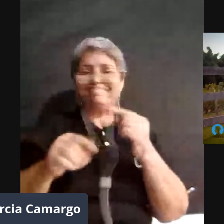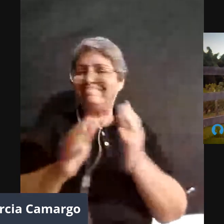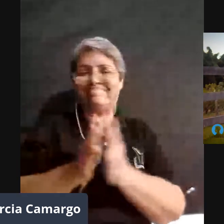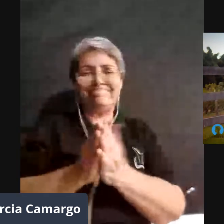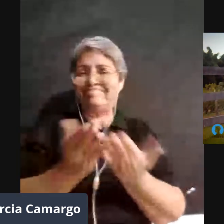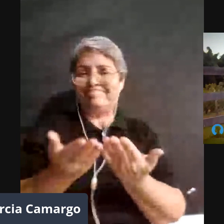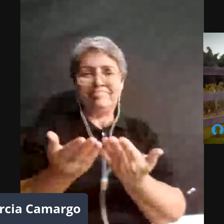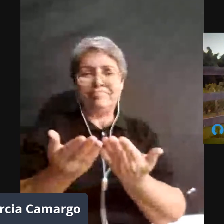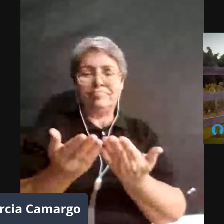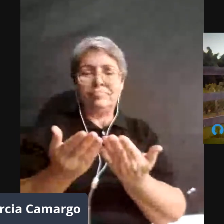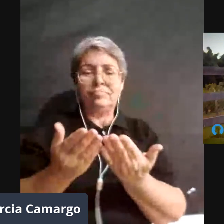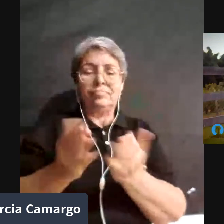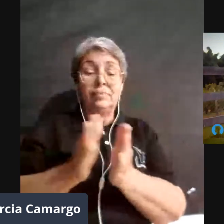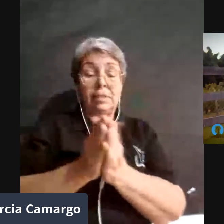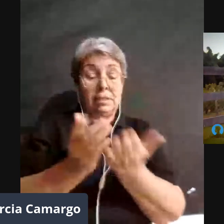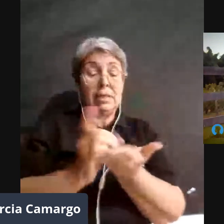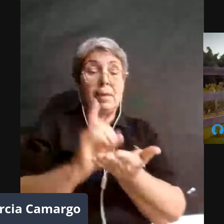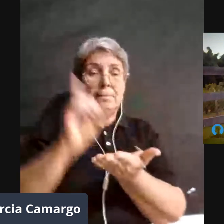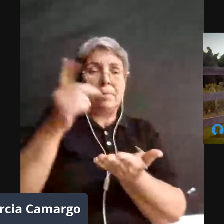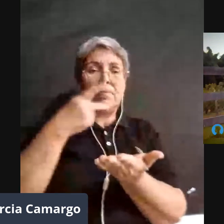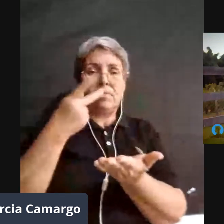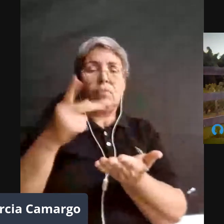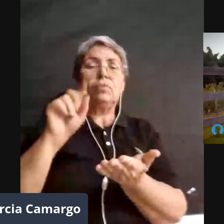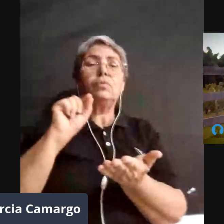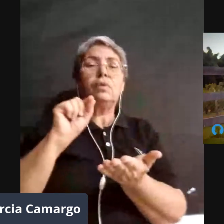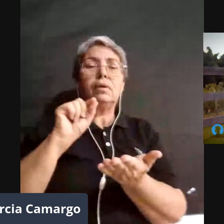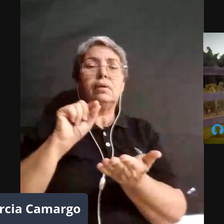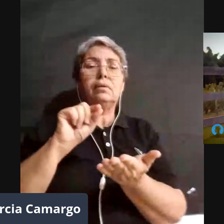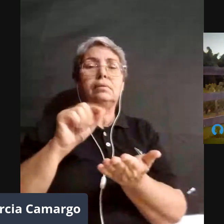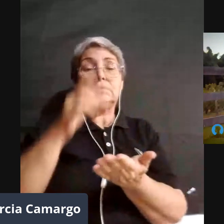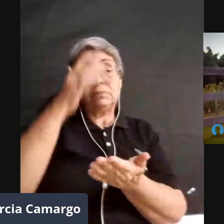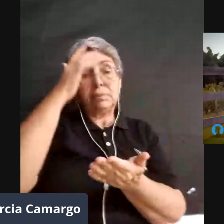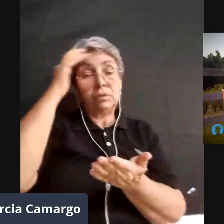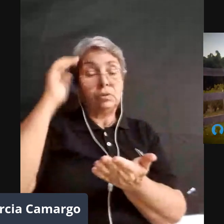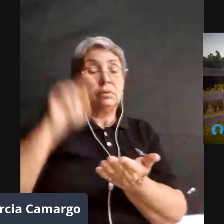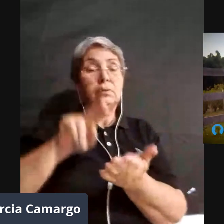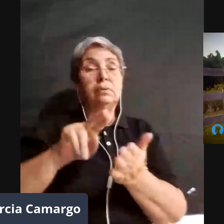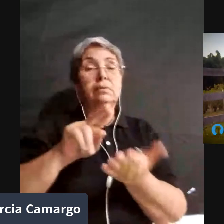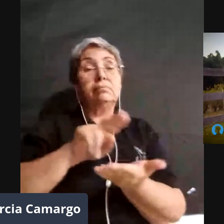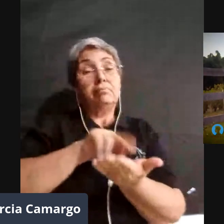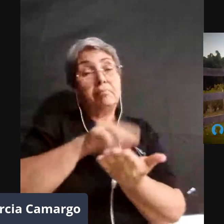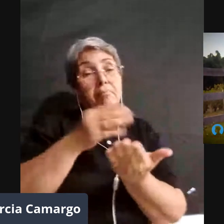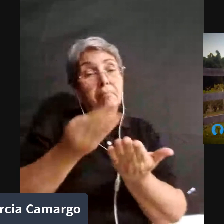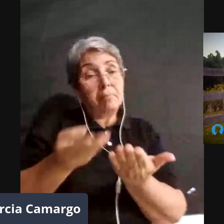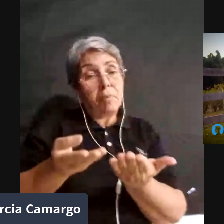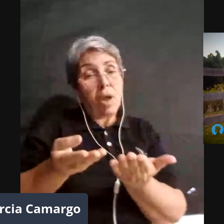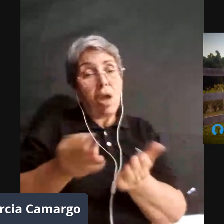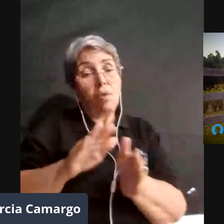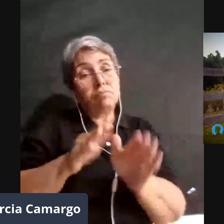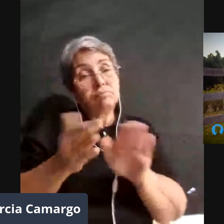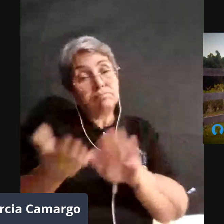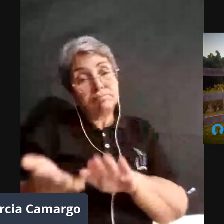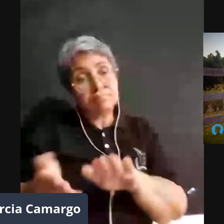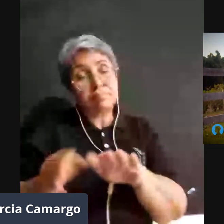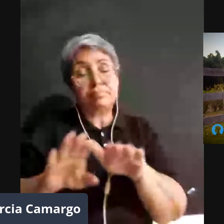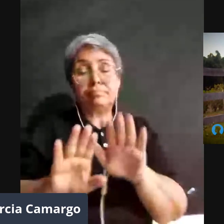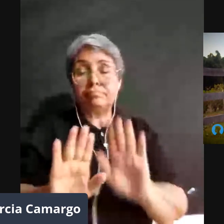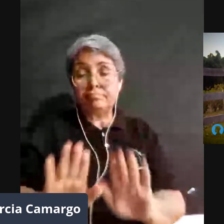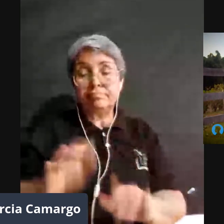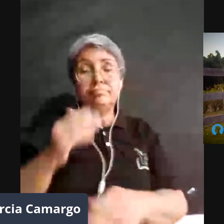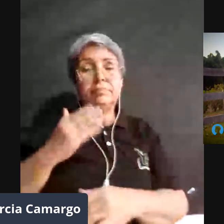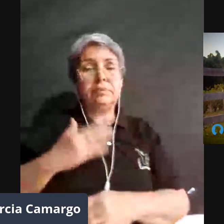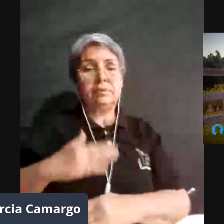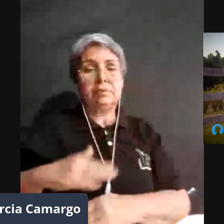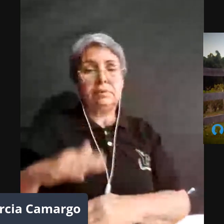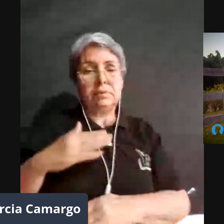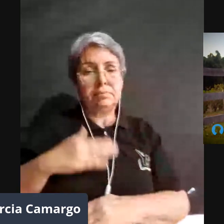ressurreição ocorra. Mas essa esperança, essa primeira ressurreição, não se cumpre até a volta de Jesus. Fica claro que essa